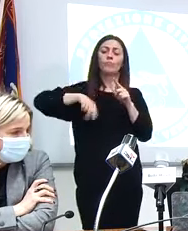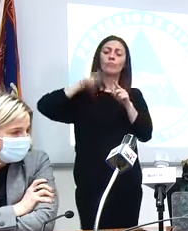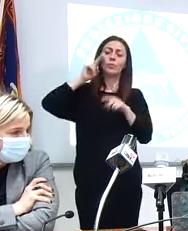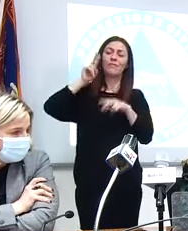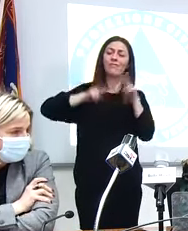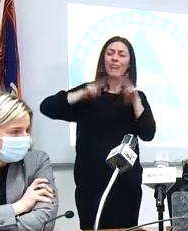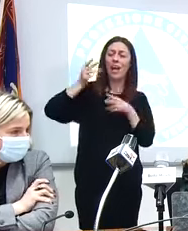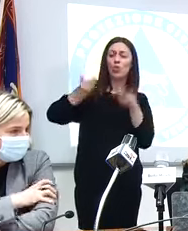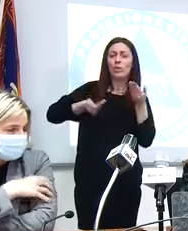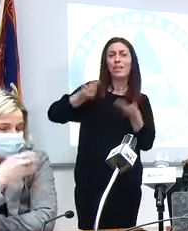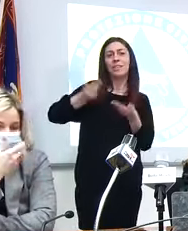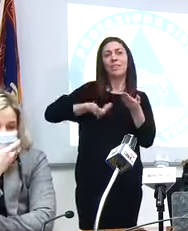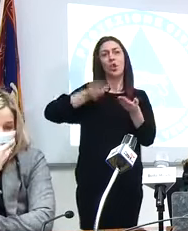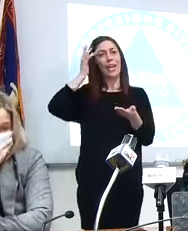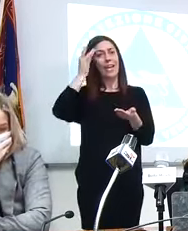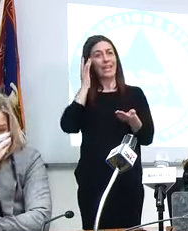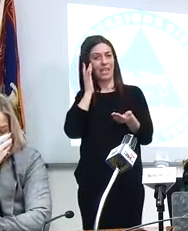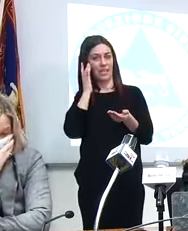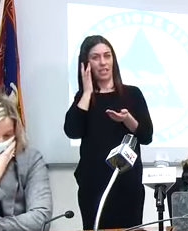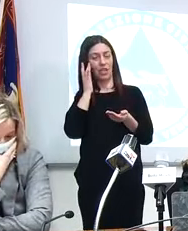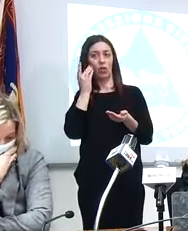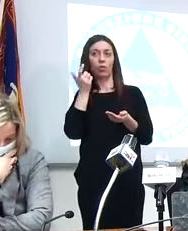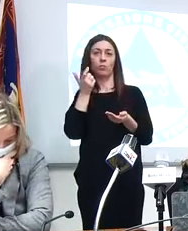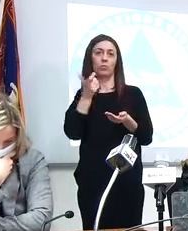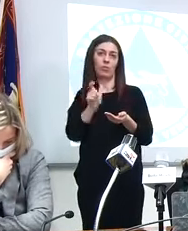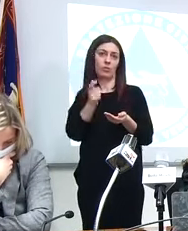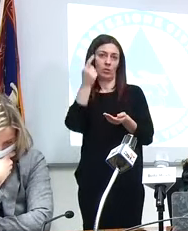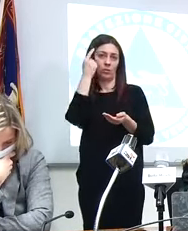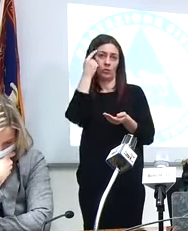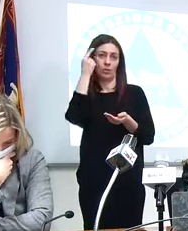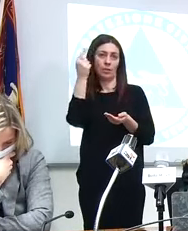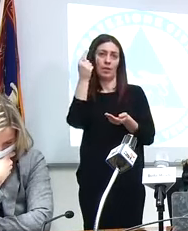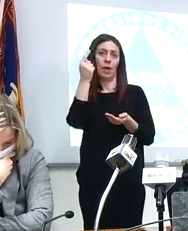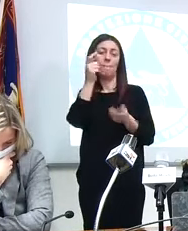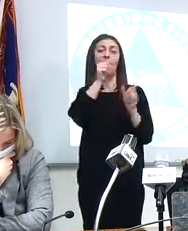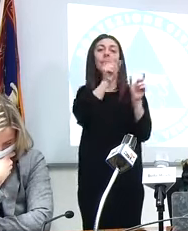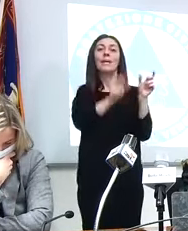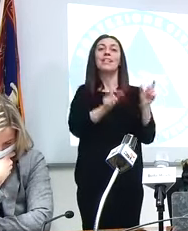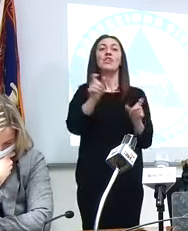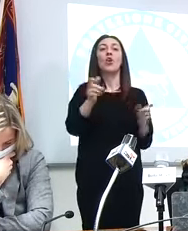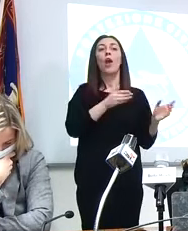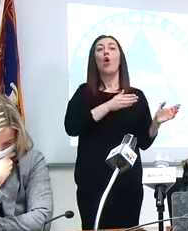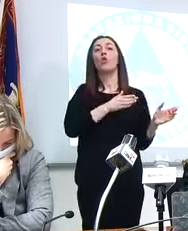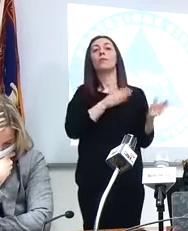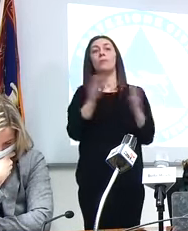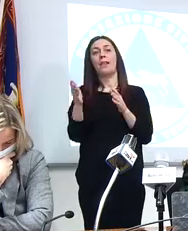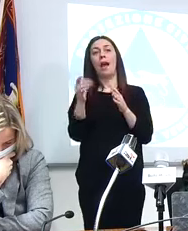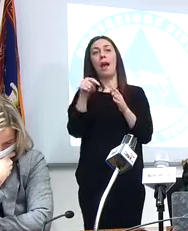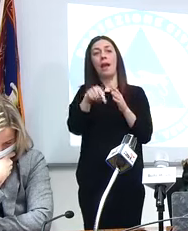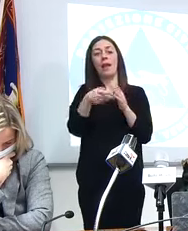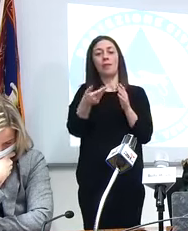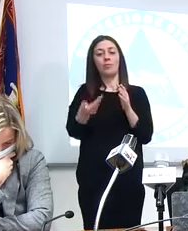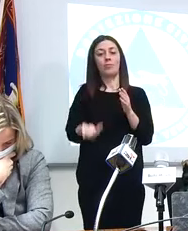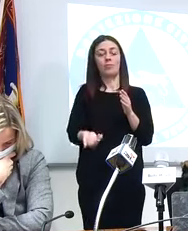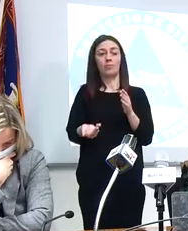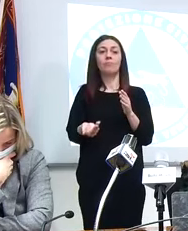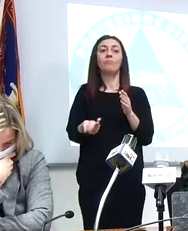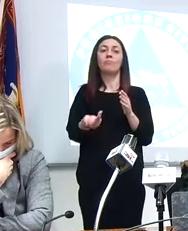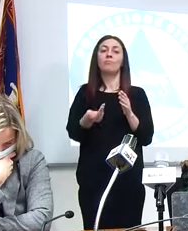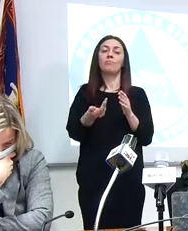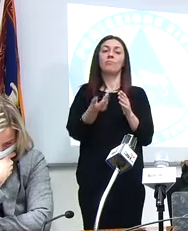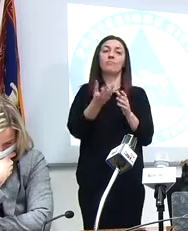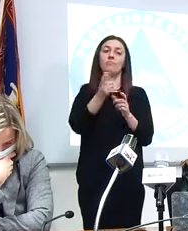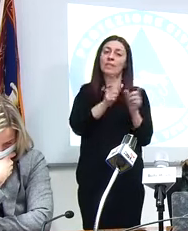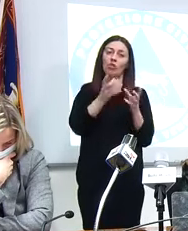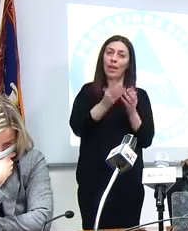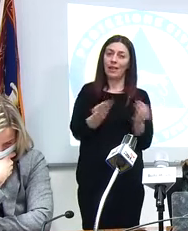tutti i soggetti che vanno, diciamo, che sono ricoverati in ospedale, la maggior parte che purtroppo hanno le maggiori